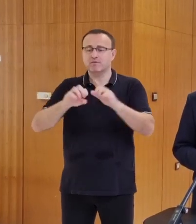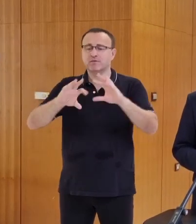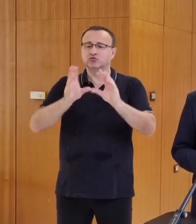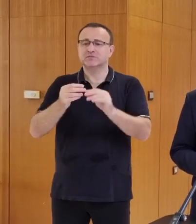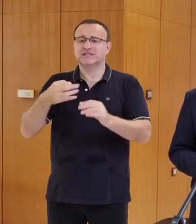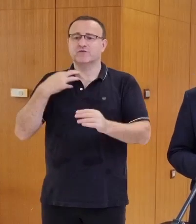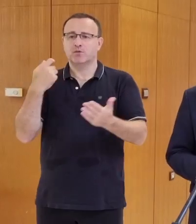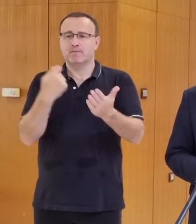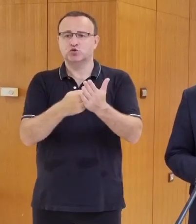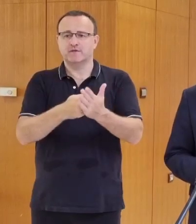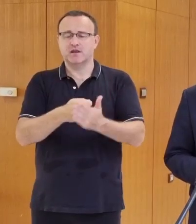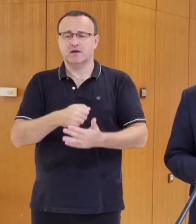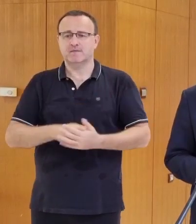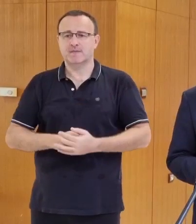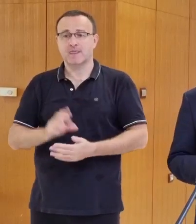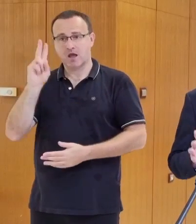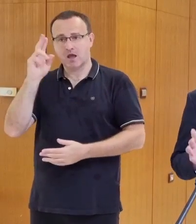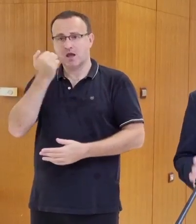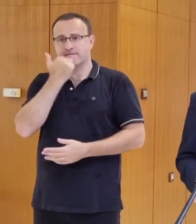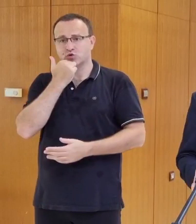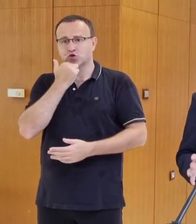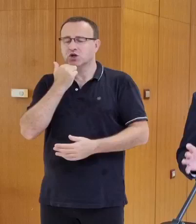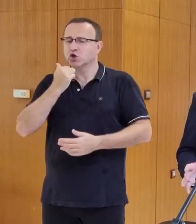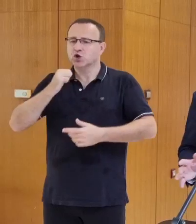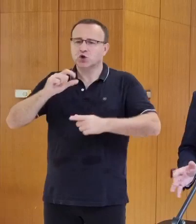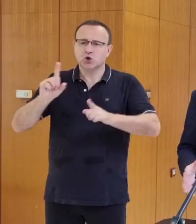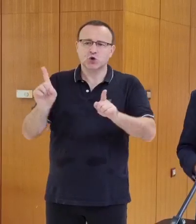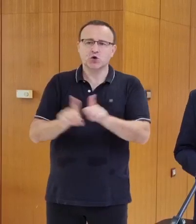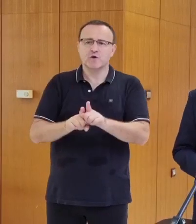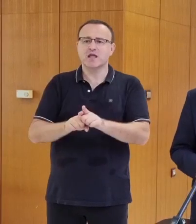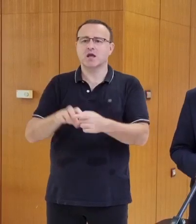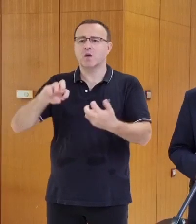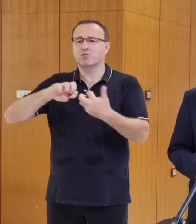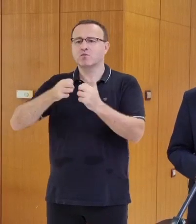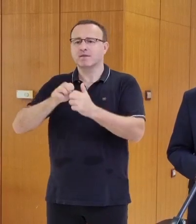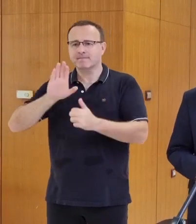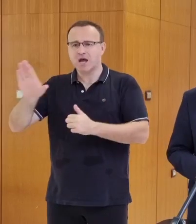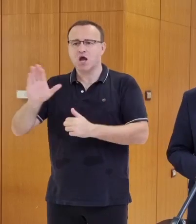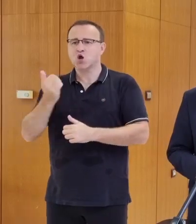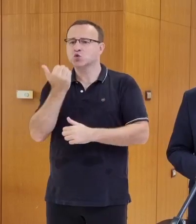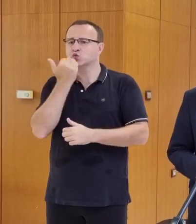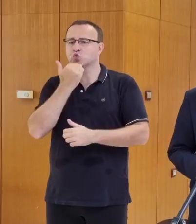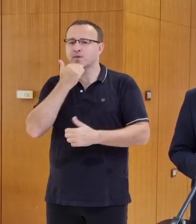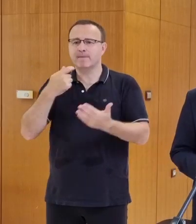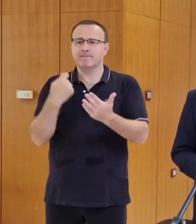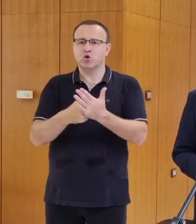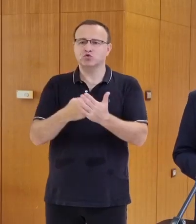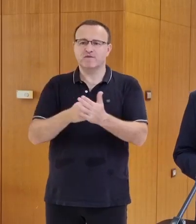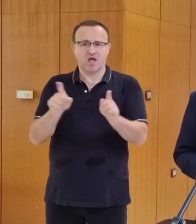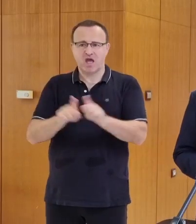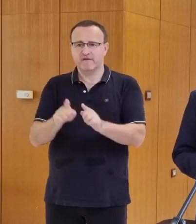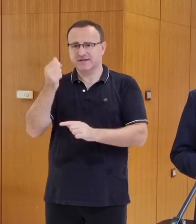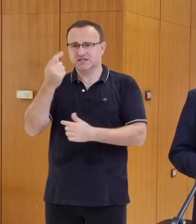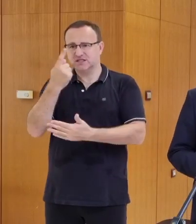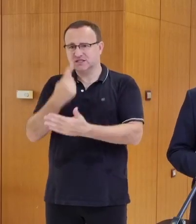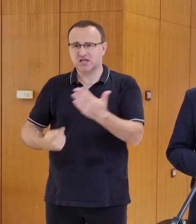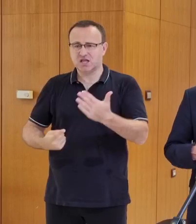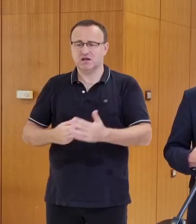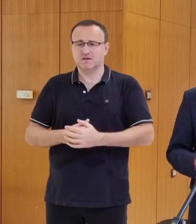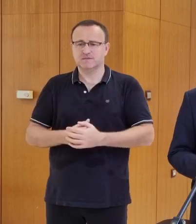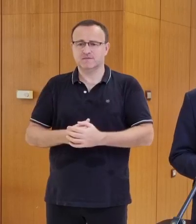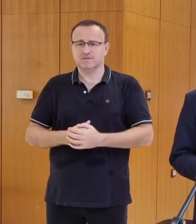zdravotnej poisťovne máme, ale pozor, upozorním, že rovnaké sady problémov majú aj súkromné poisťovne, ktoré sú takisto v strate.